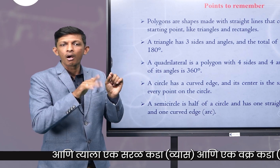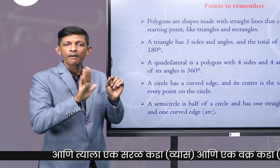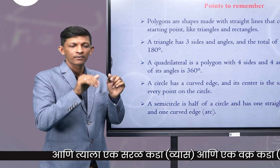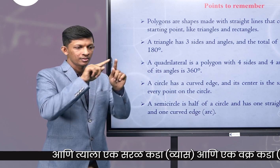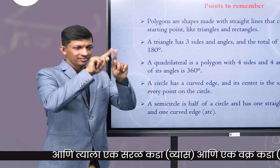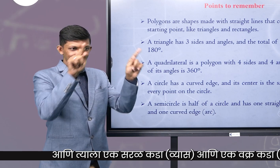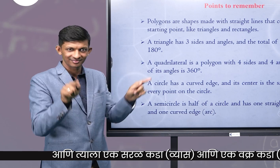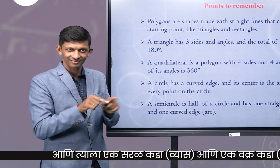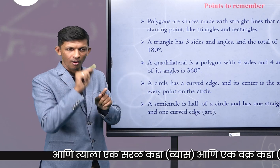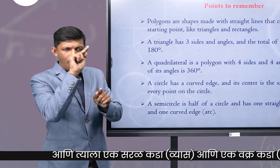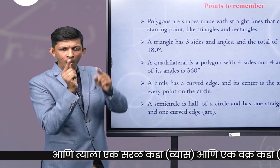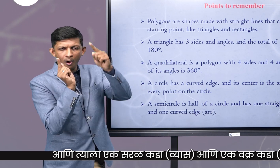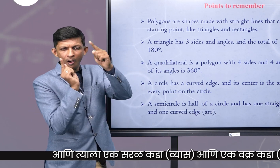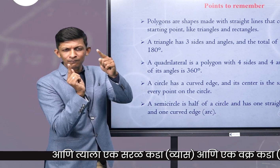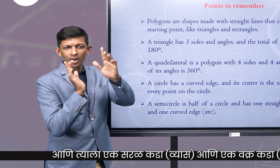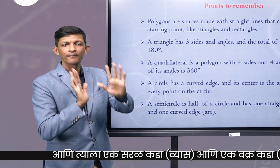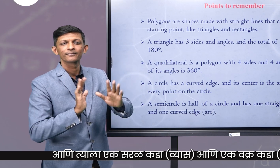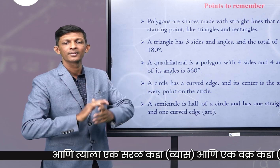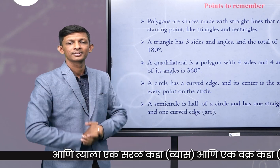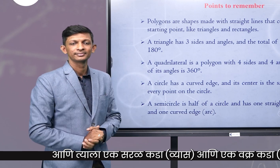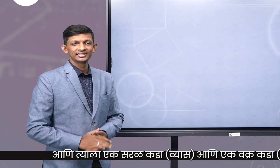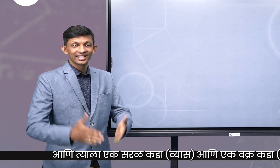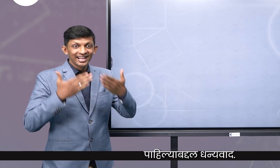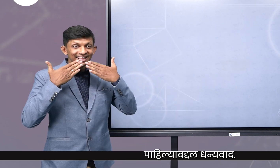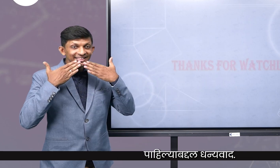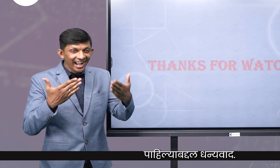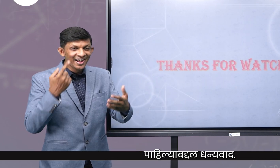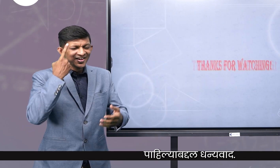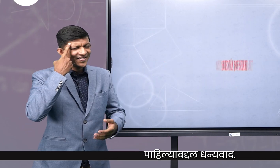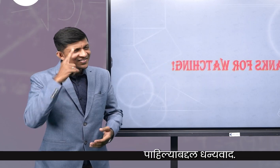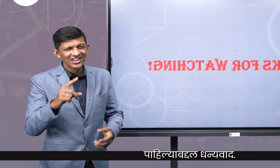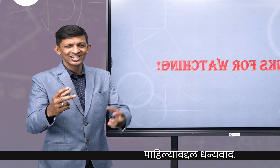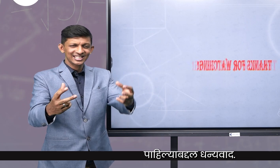कडा म्हणजे व्यास आणि एक वक्र कडा म्हणजे कंस असतो. पाहिल्याबद्दल धन्यवाद.